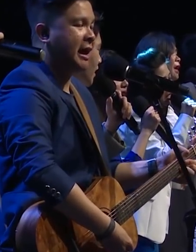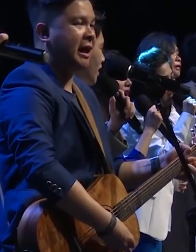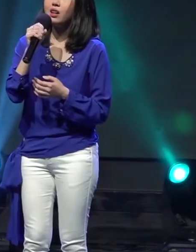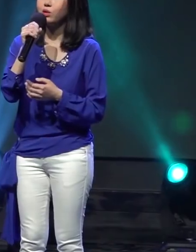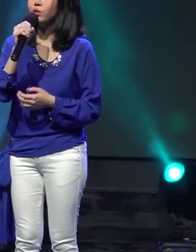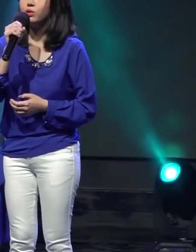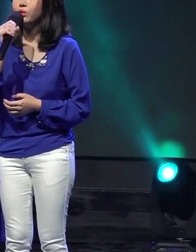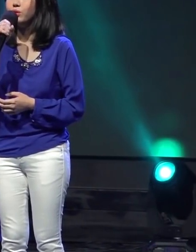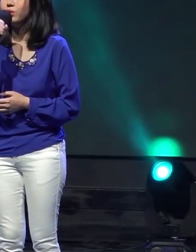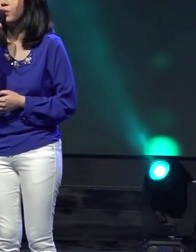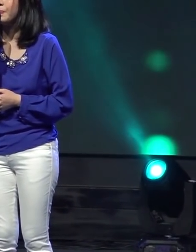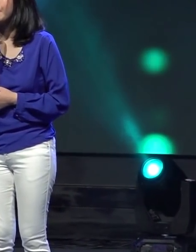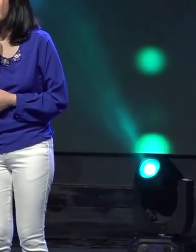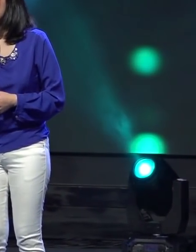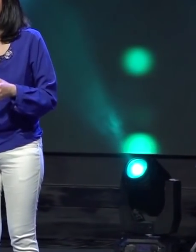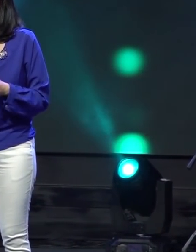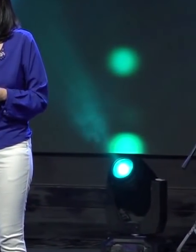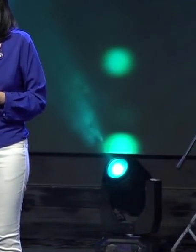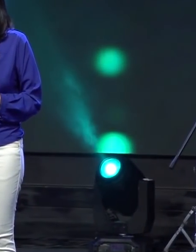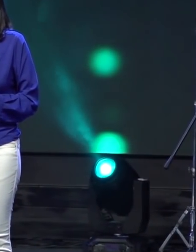Peluk aku,